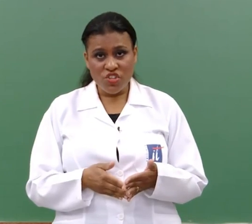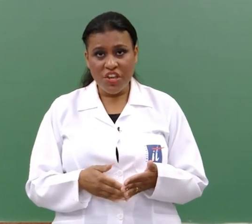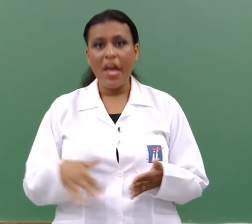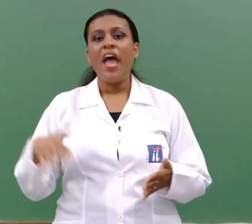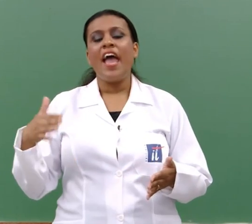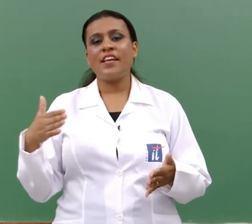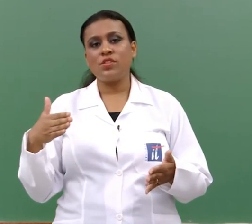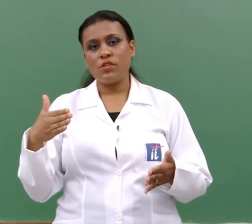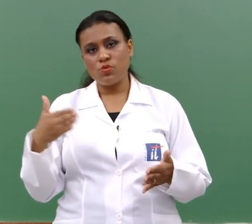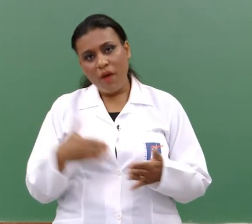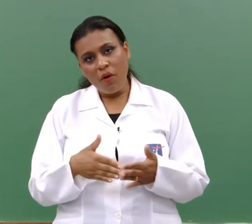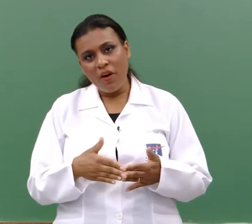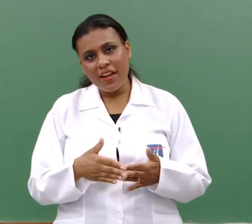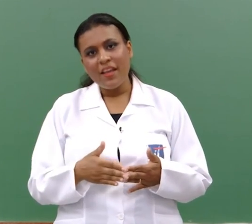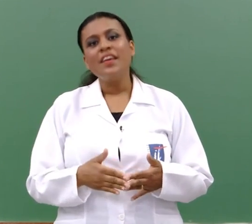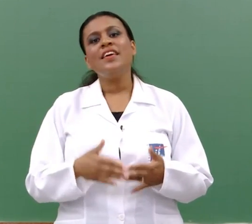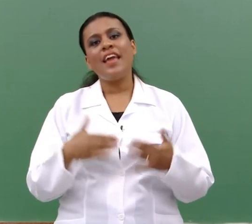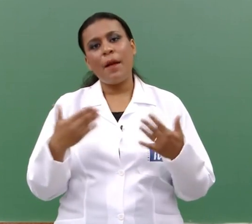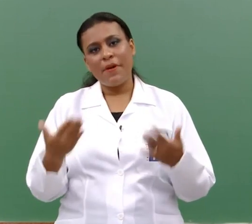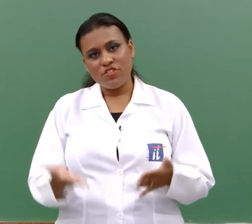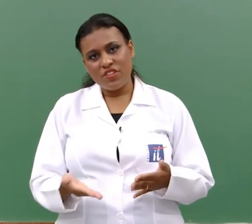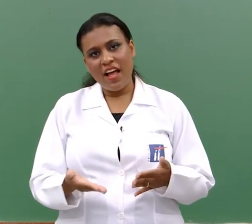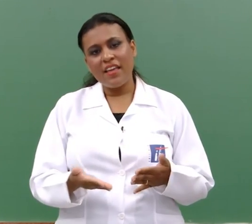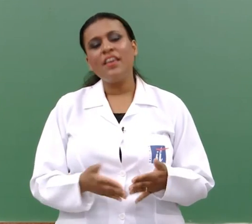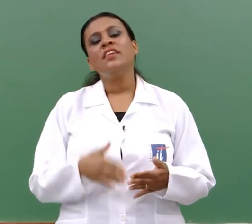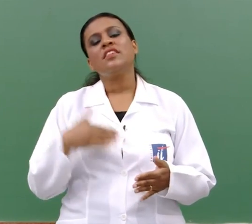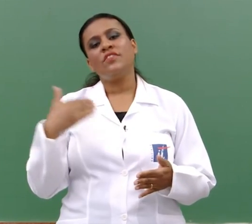dia, essa é sua hora e é a partir daí que